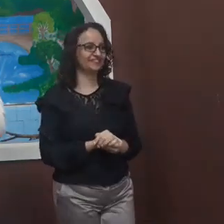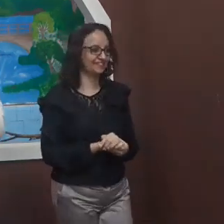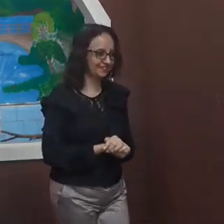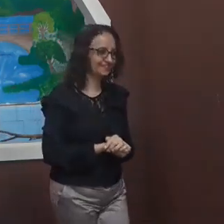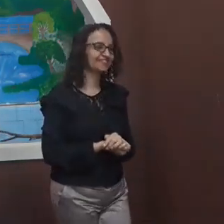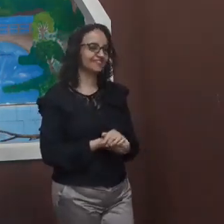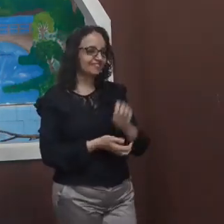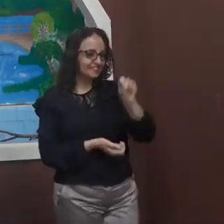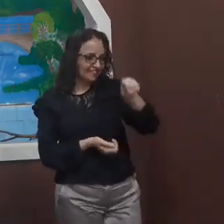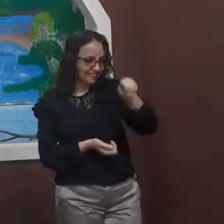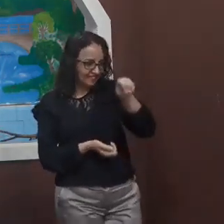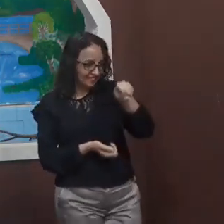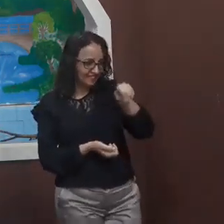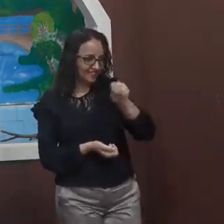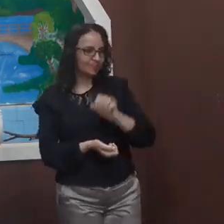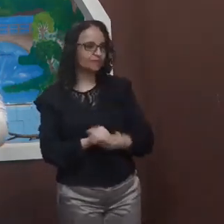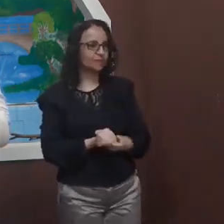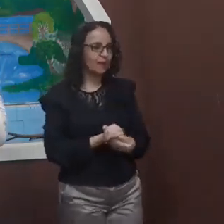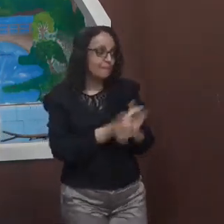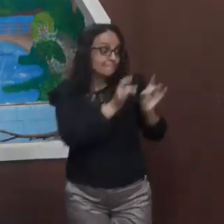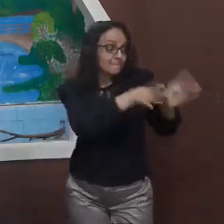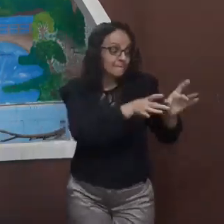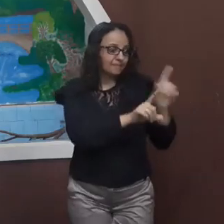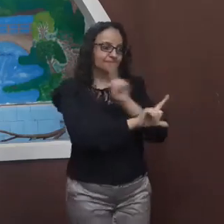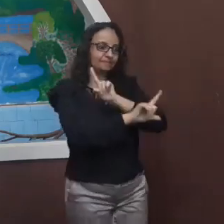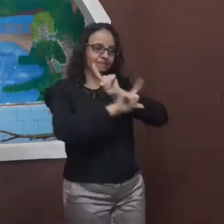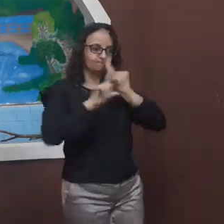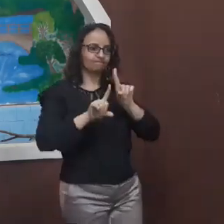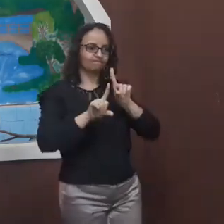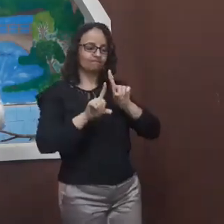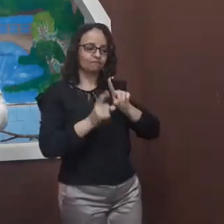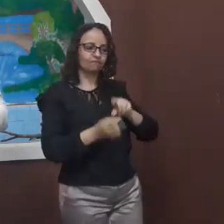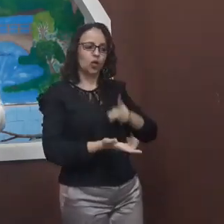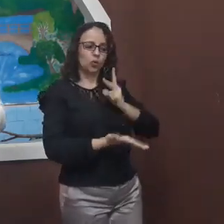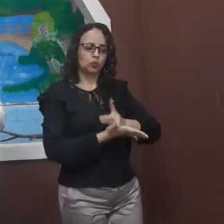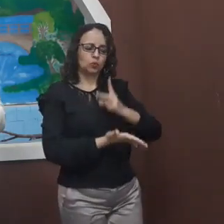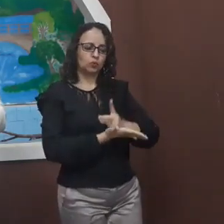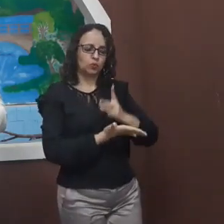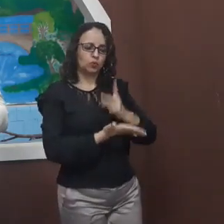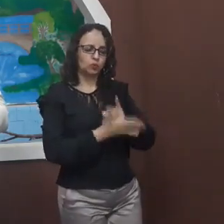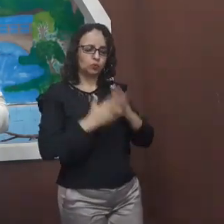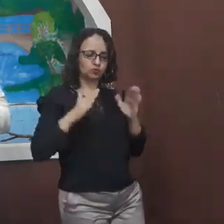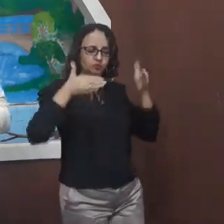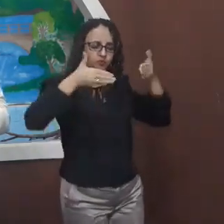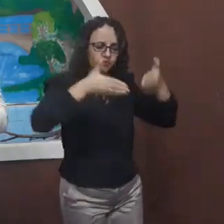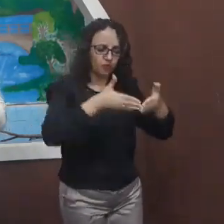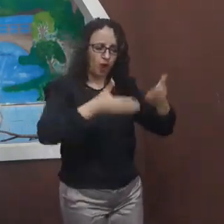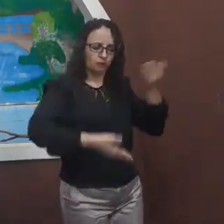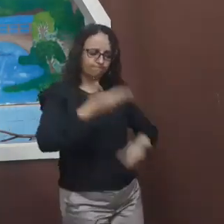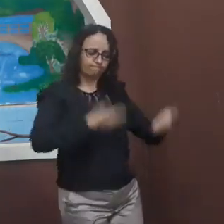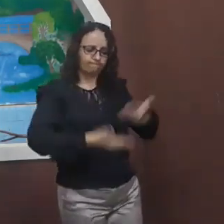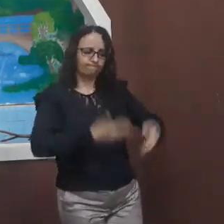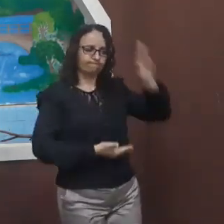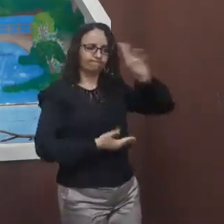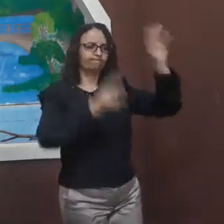Perseverar. Não desistir. Manter o foco. Servir ao